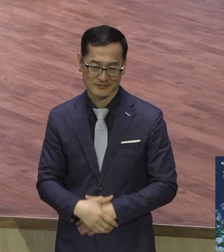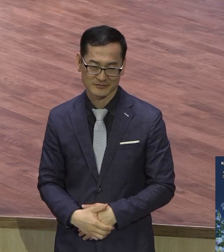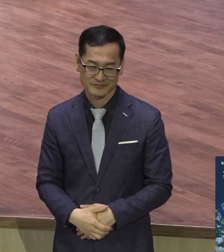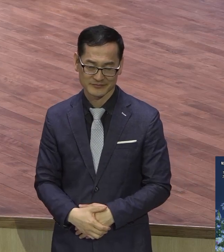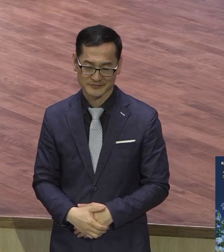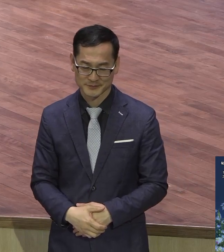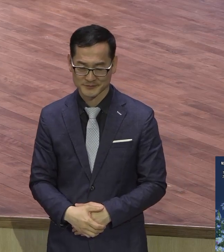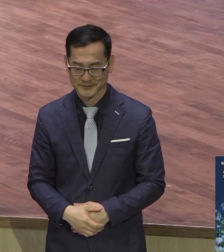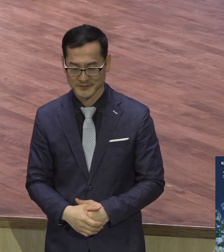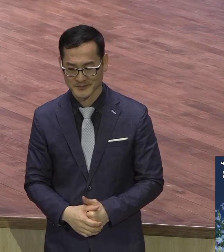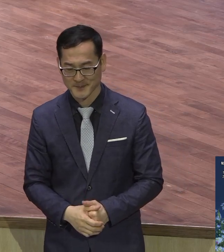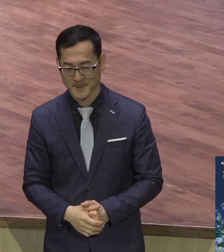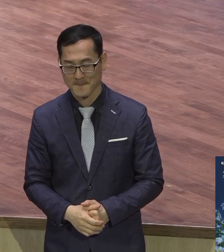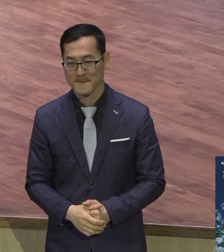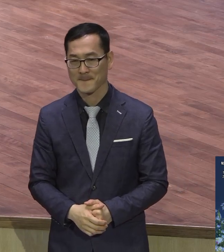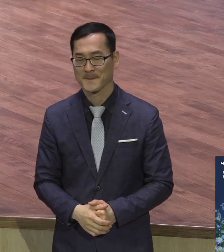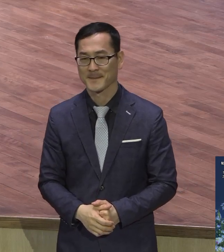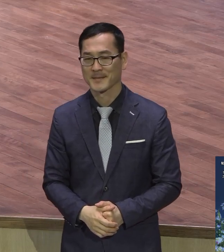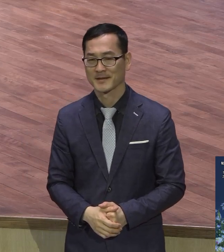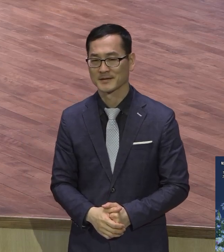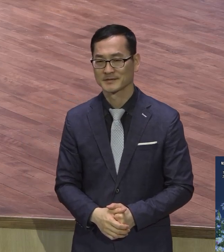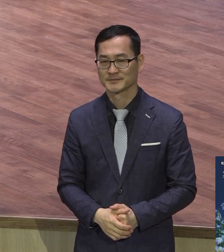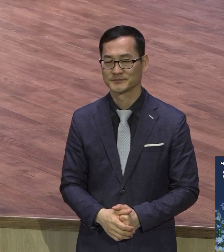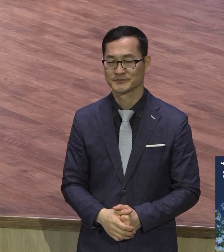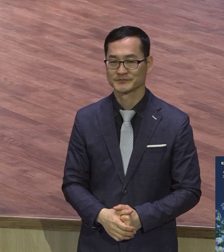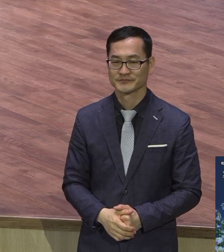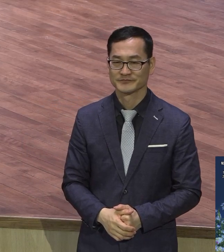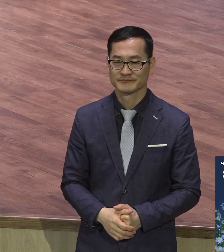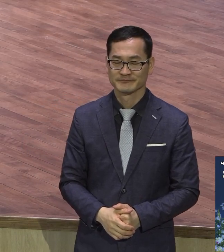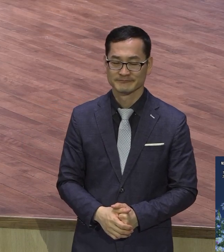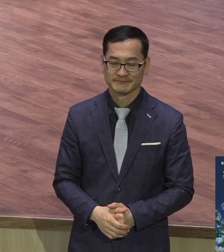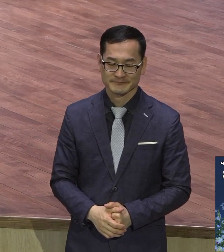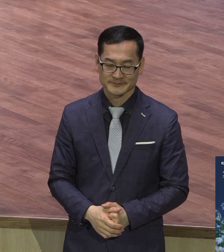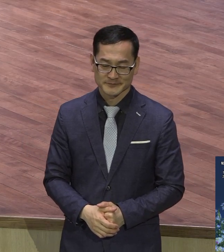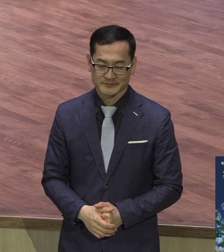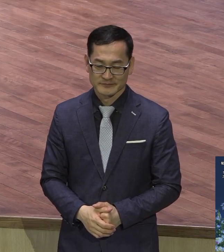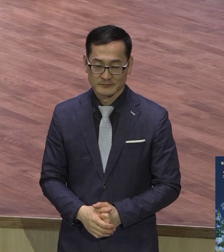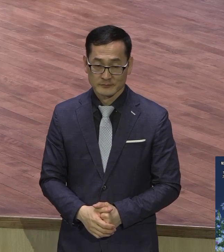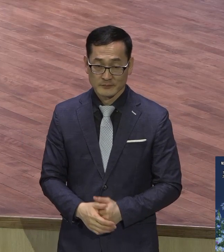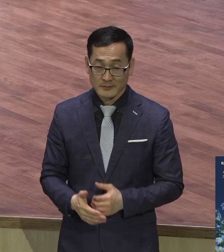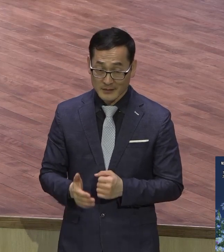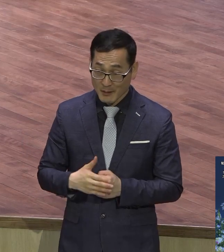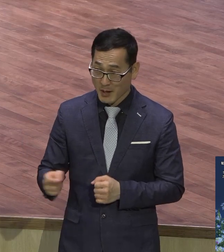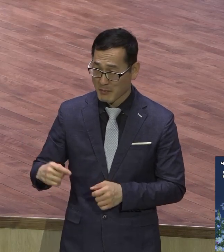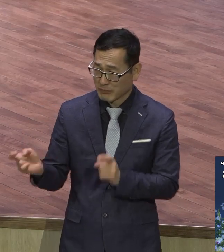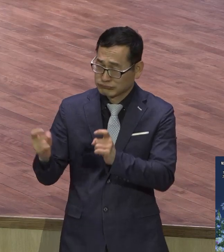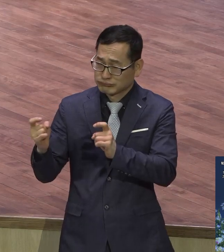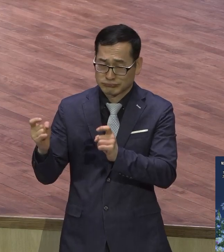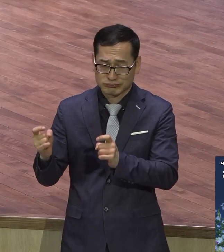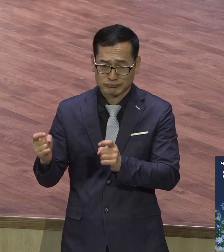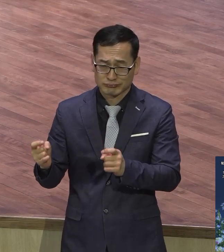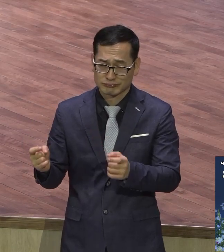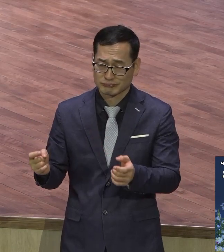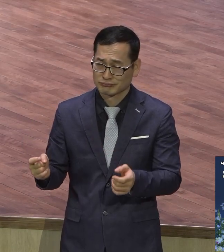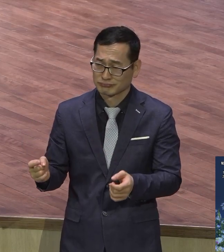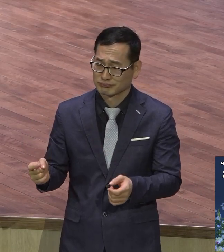이렇게 보기 때문에 뭐 다툴 일이 없죠. 다